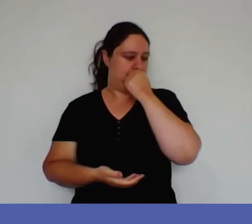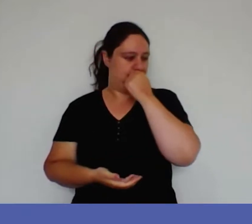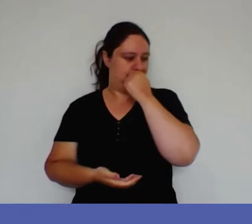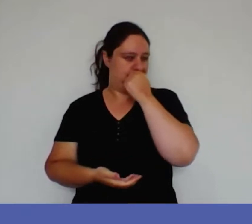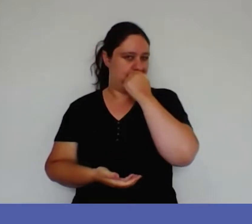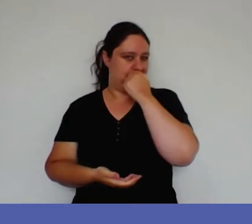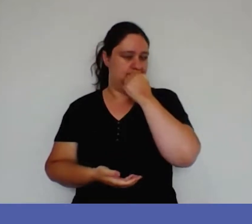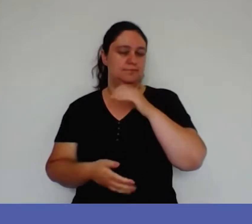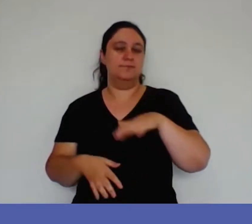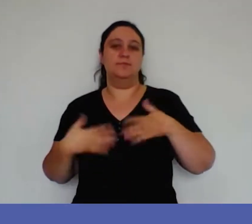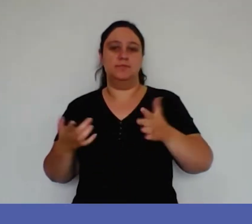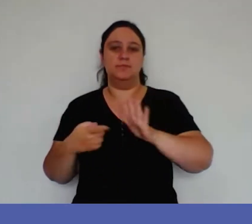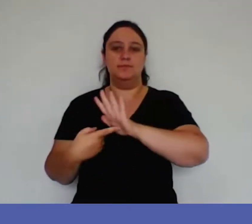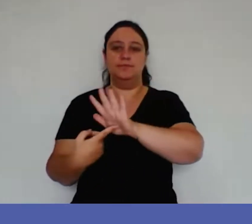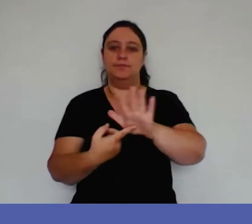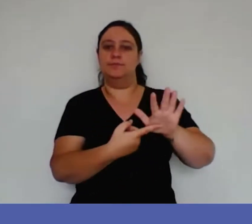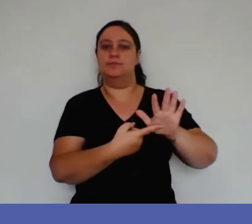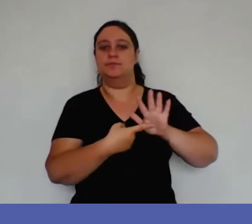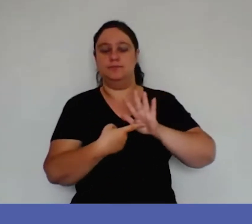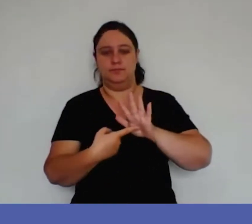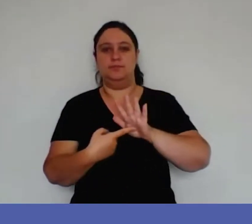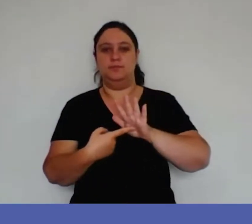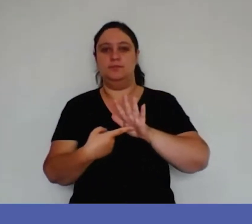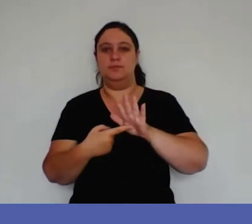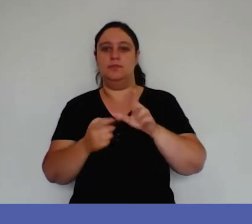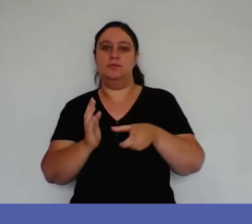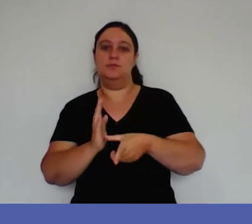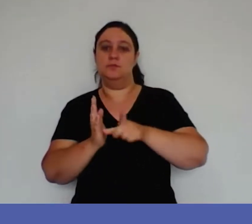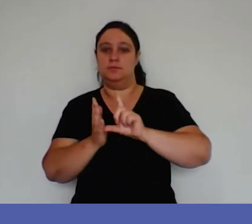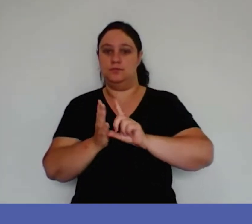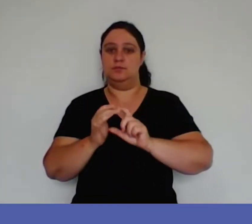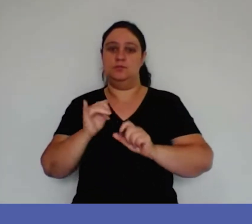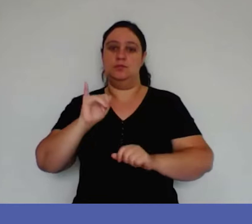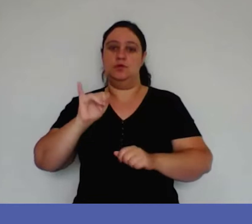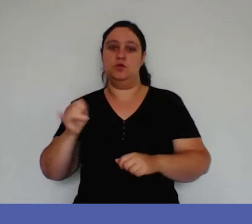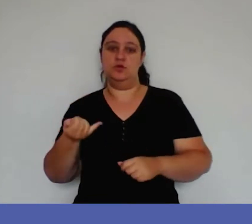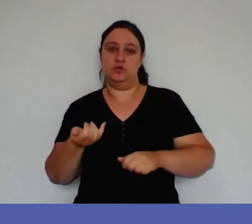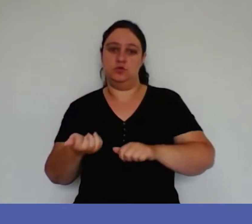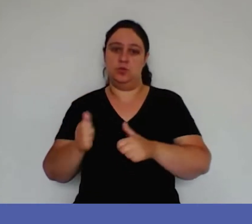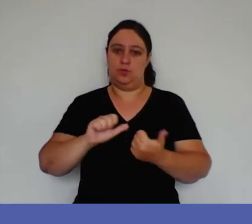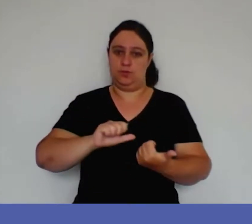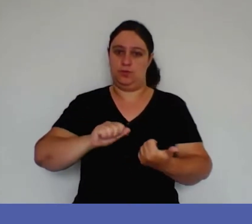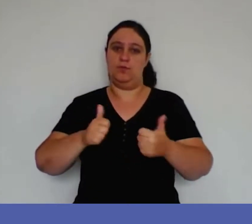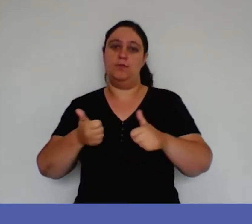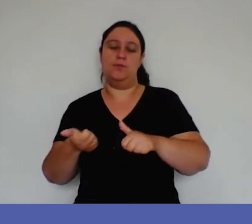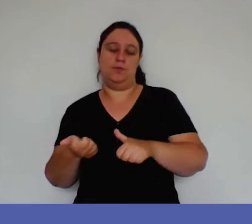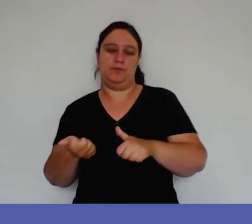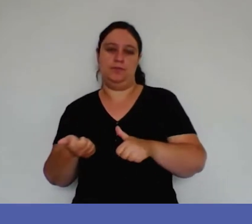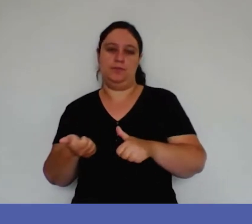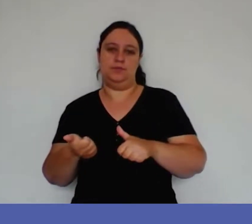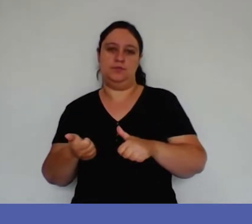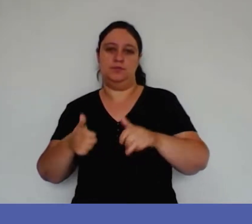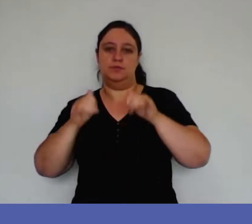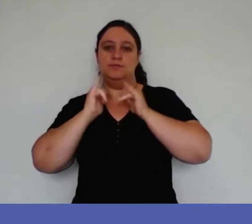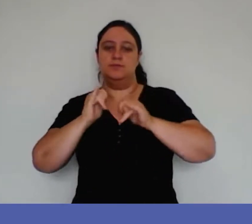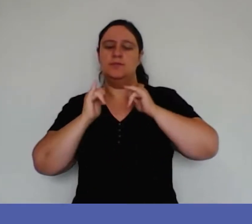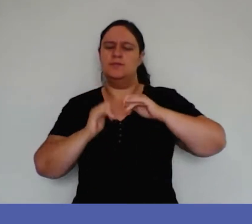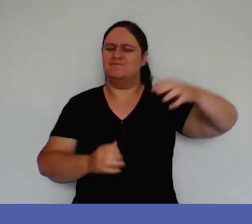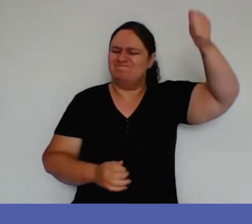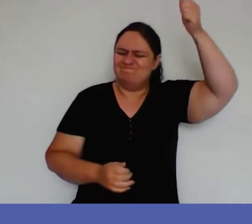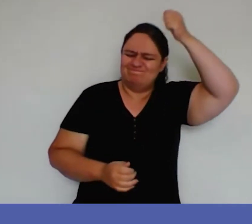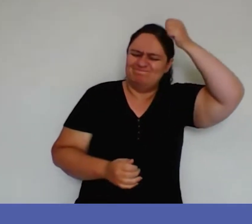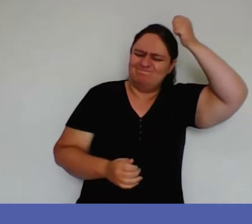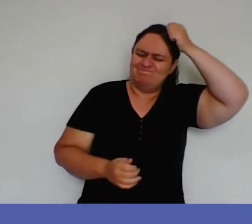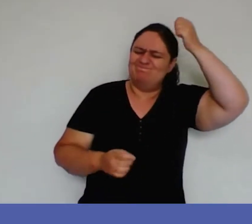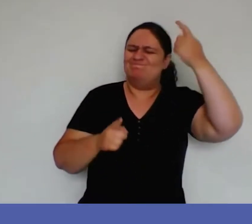por seu precursor João Batista, que pregava: arrependei-vos, porque está